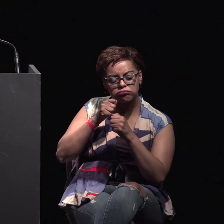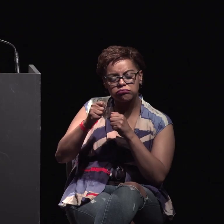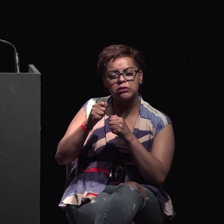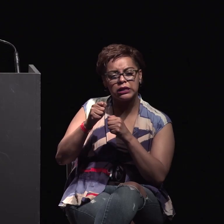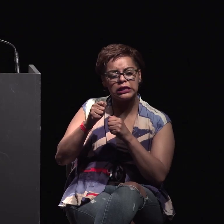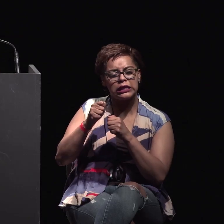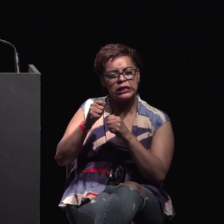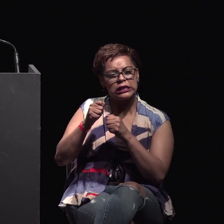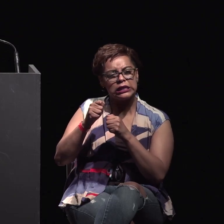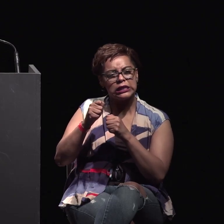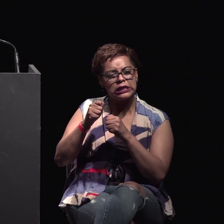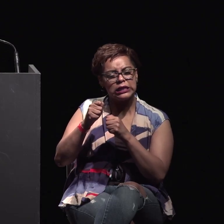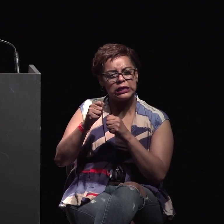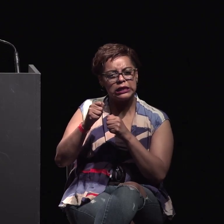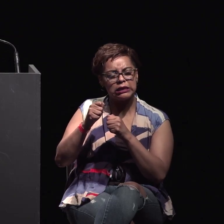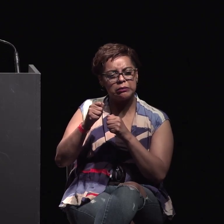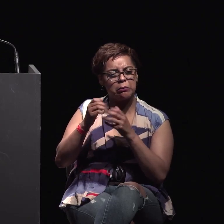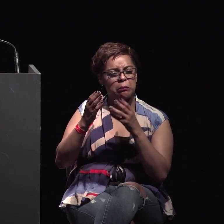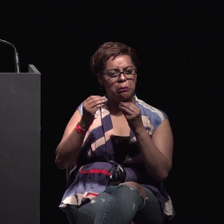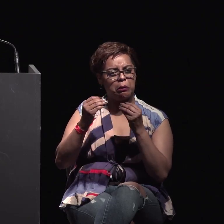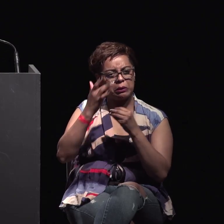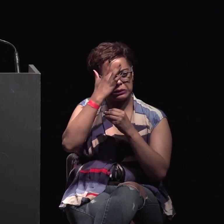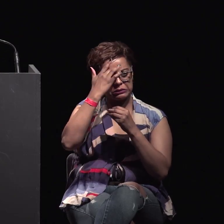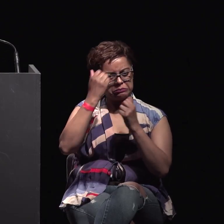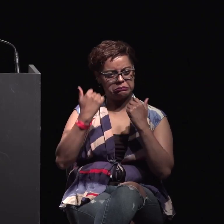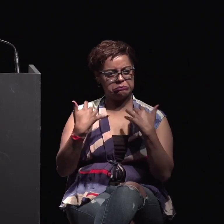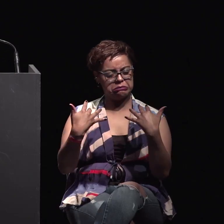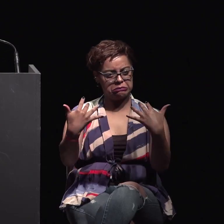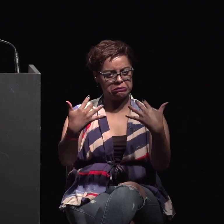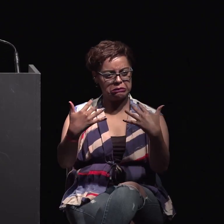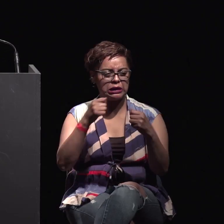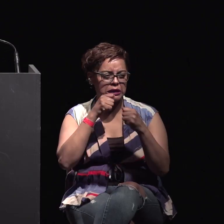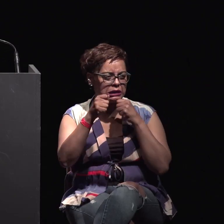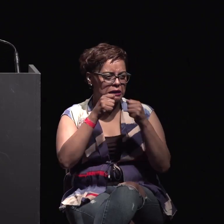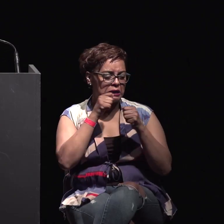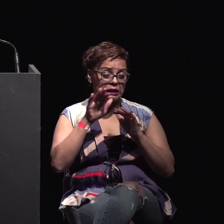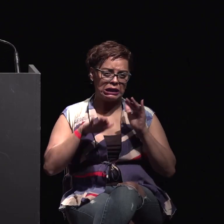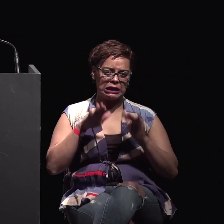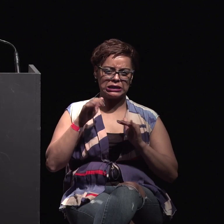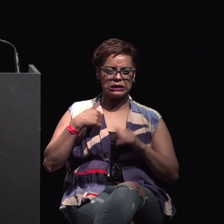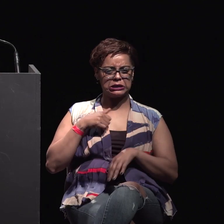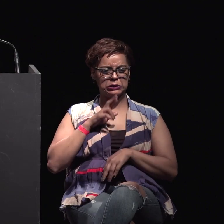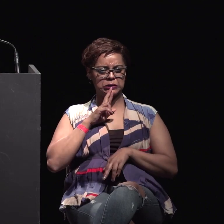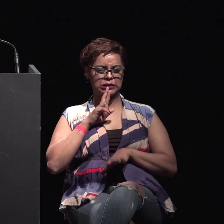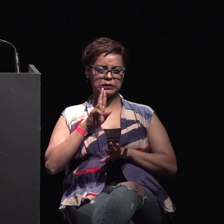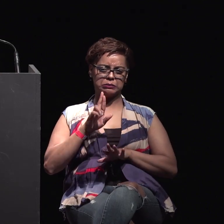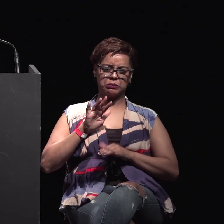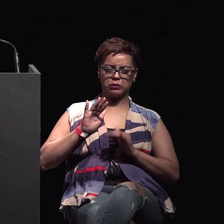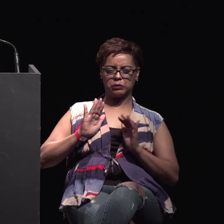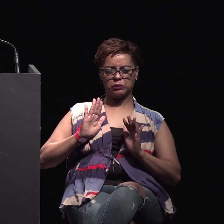com muita gente, e a gente se detém, né? Responde as coisas